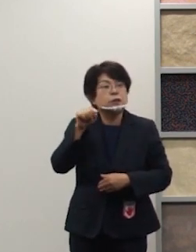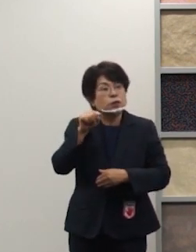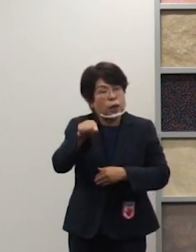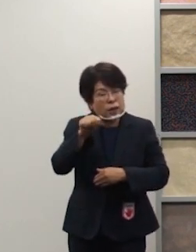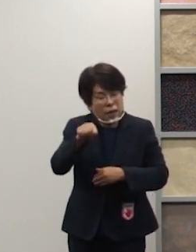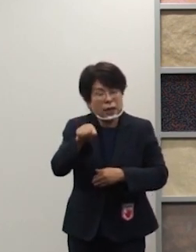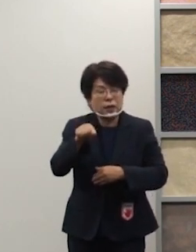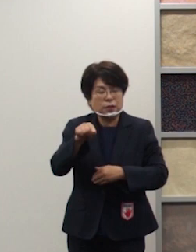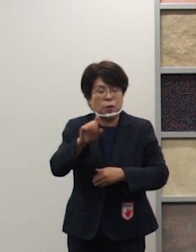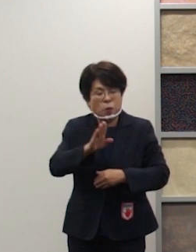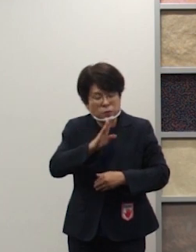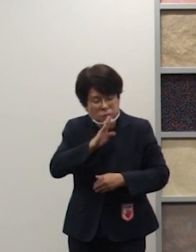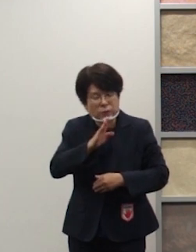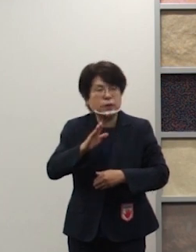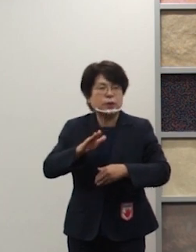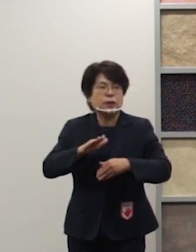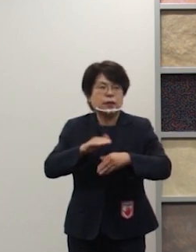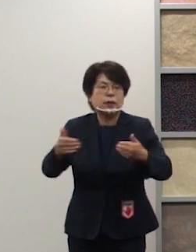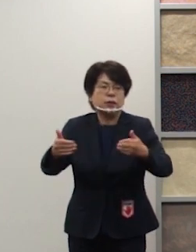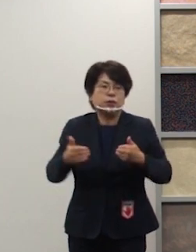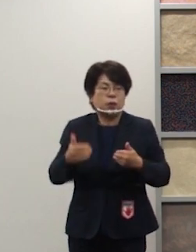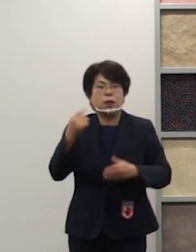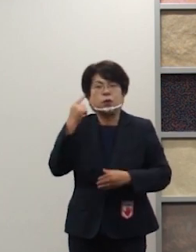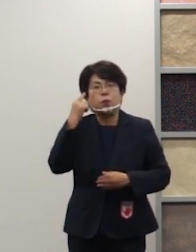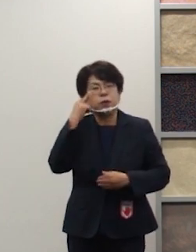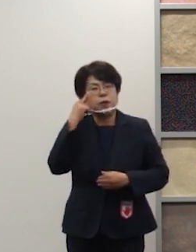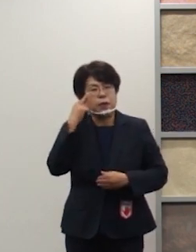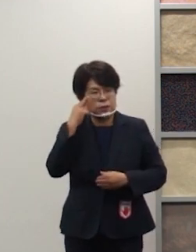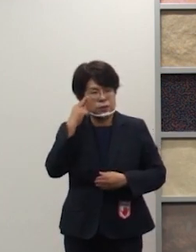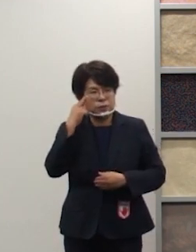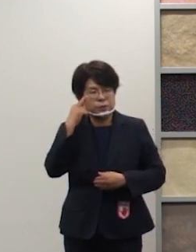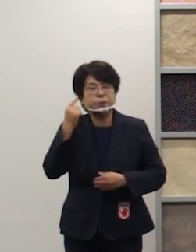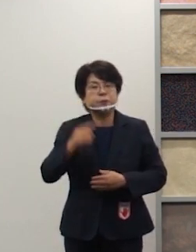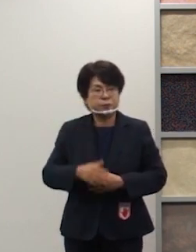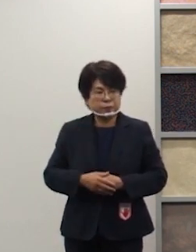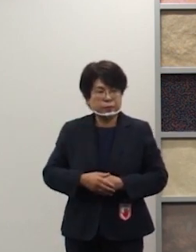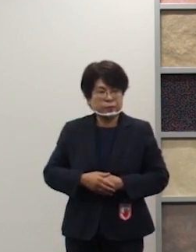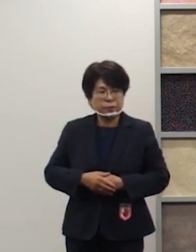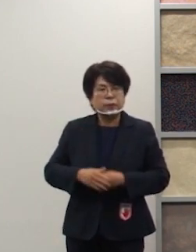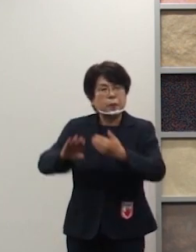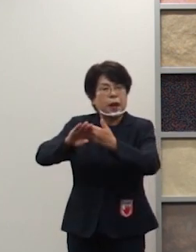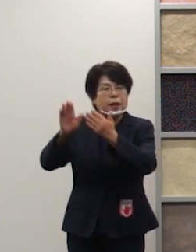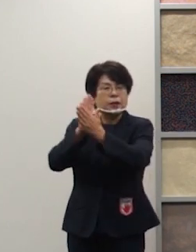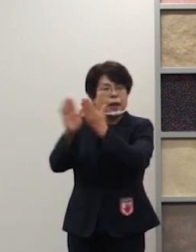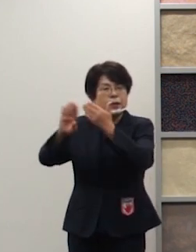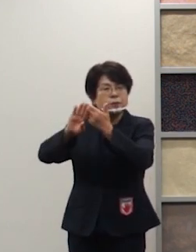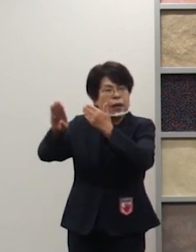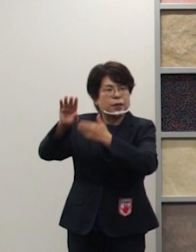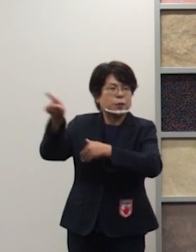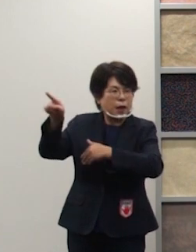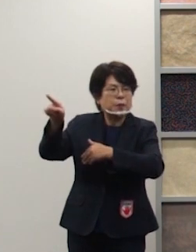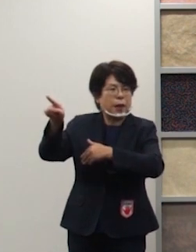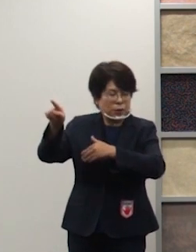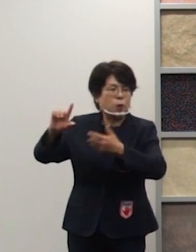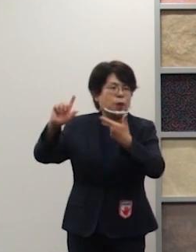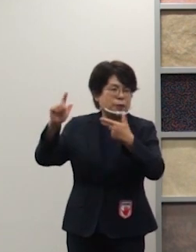あるべき姿だろうと考えております。そういう意味で他地域はいざ知らず、我が山梨県におきましては、